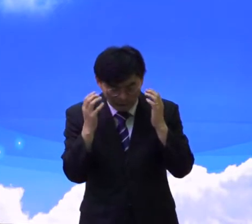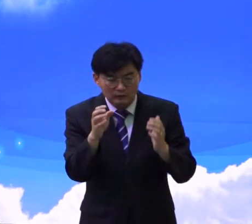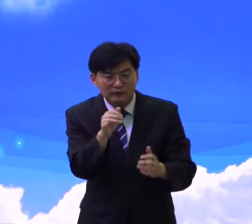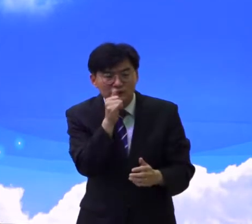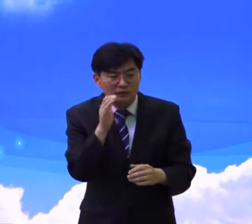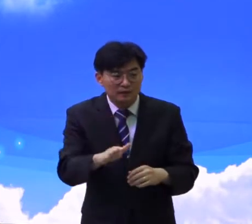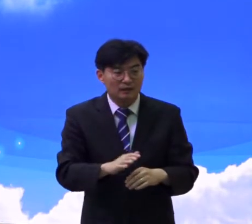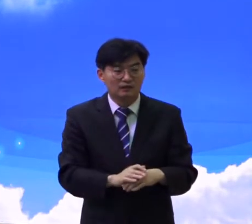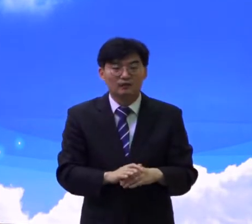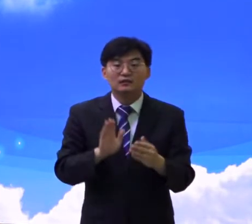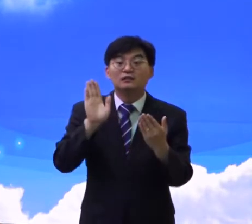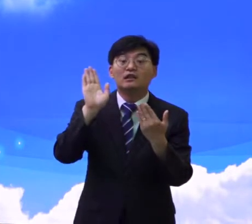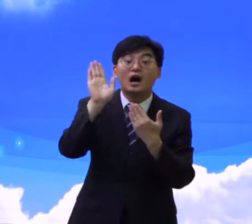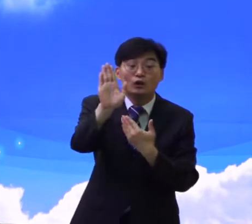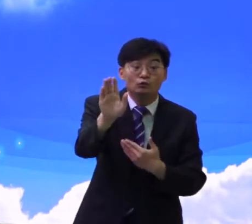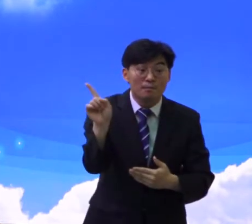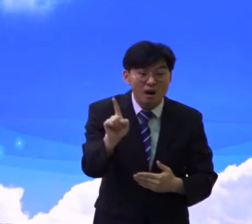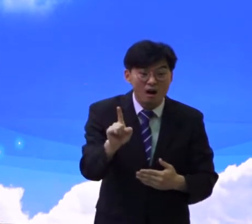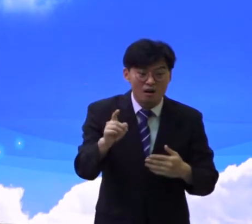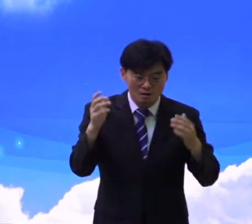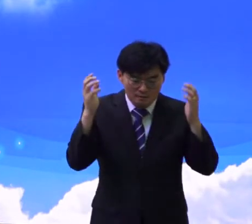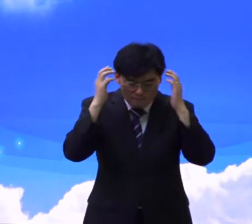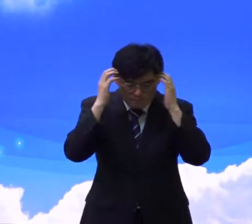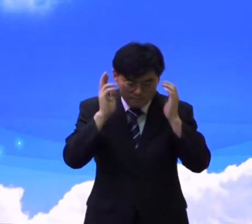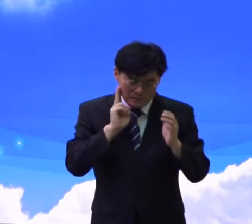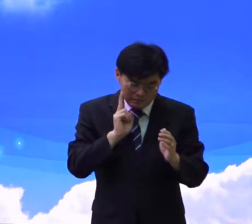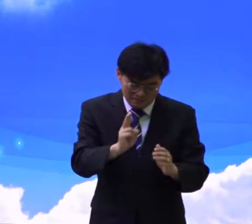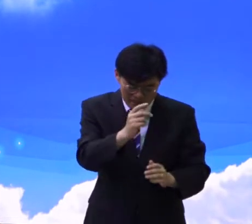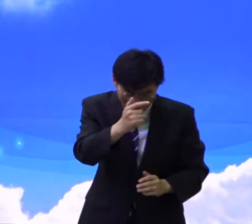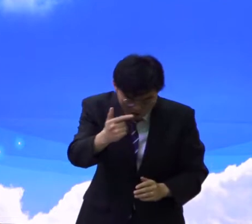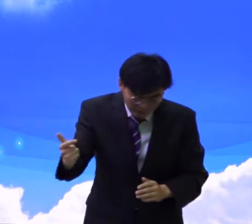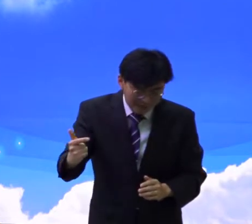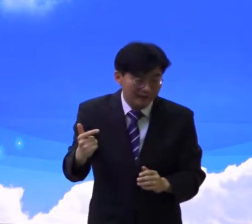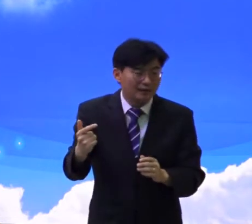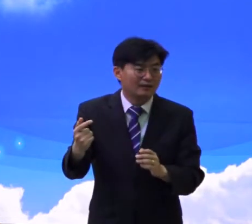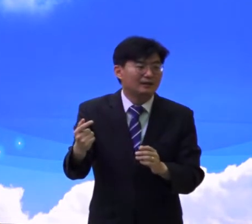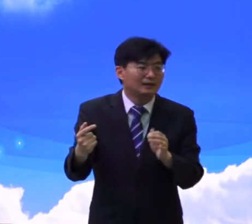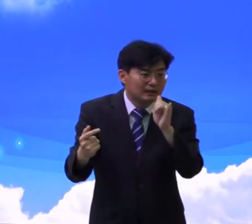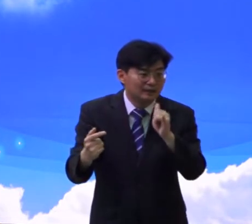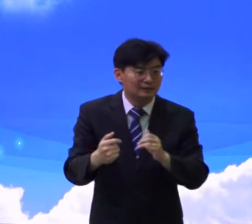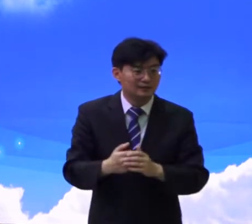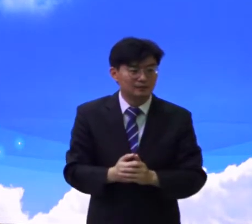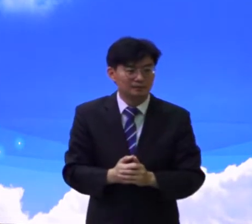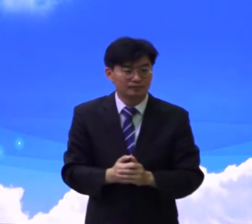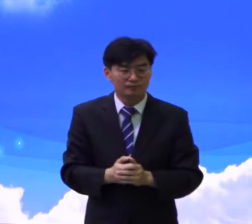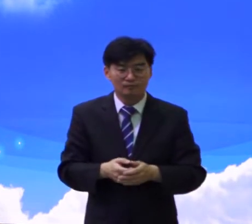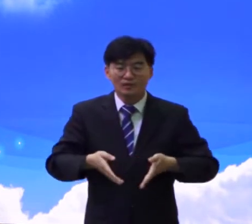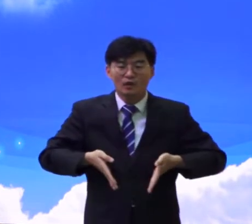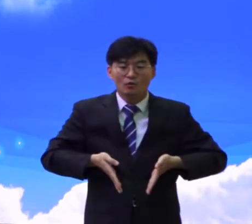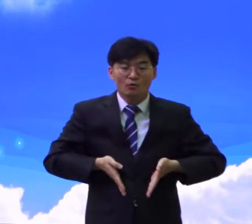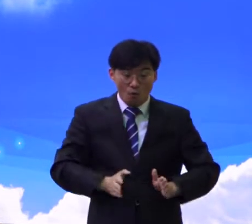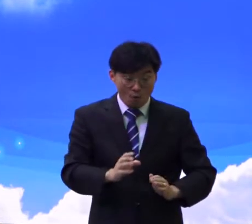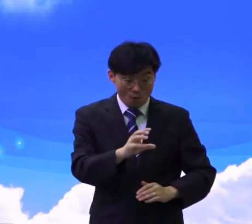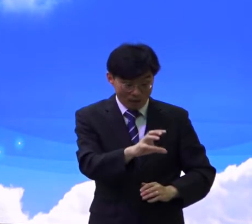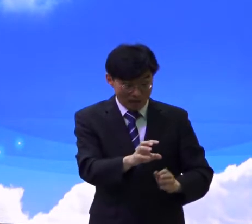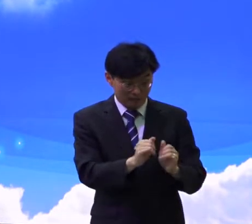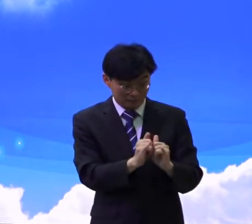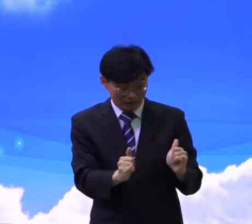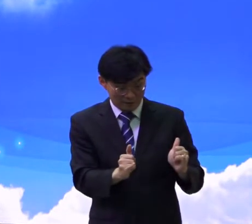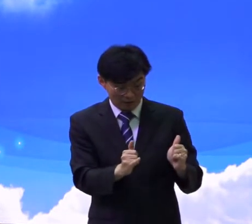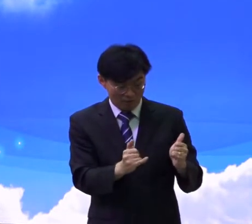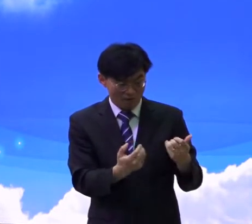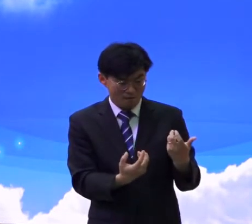있습니다. 지금은 고향 사람들에게 위협받는 정도지만 이제는 유다의 모든 선지자들, 유다의